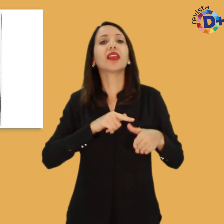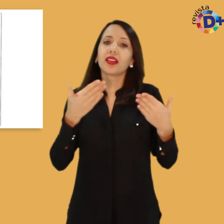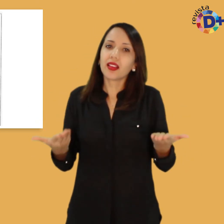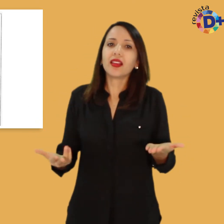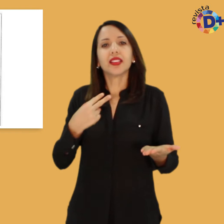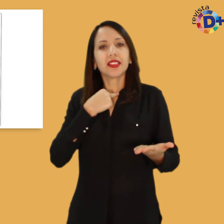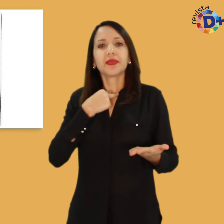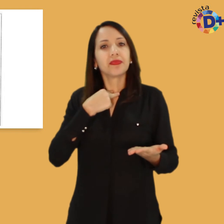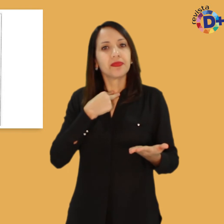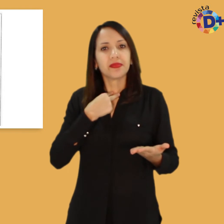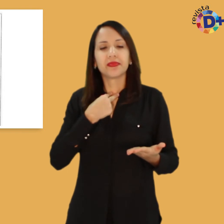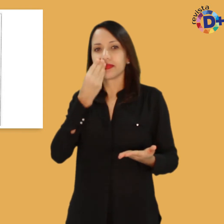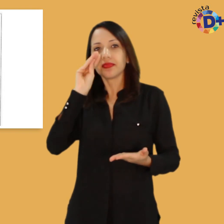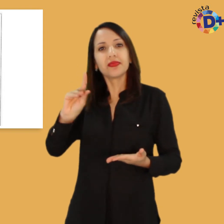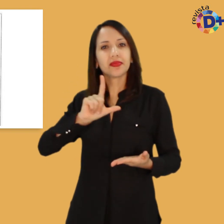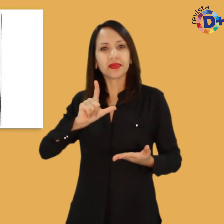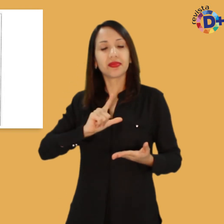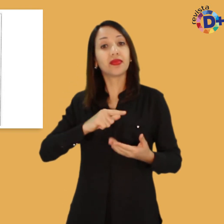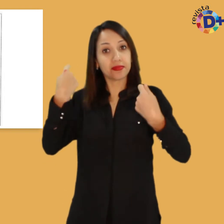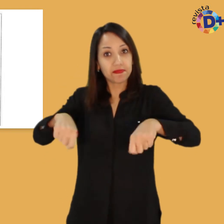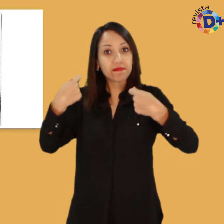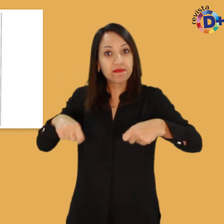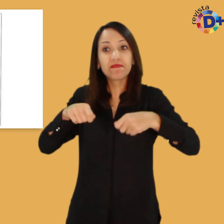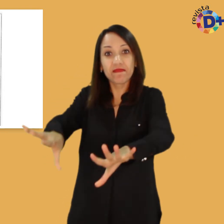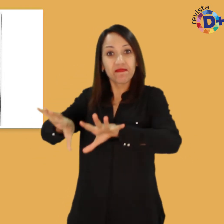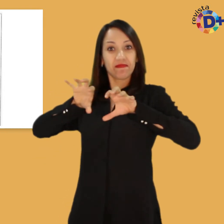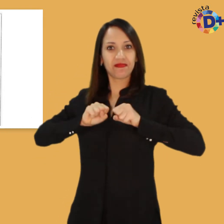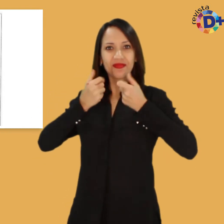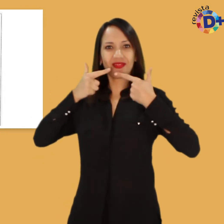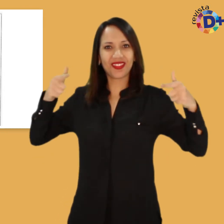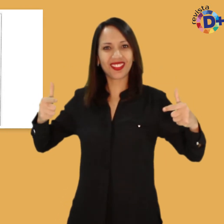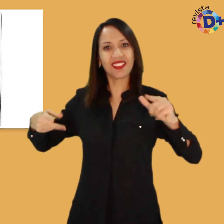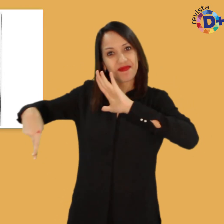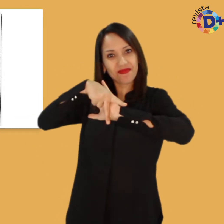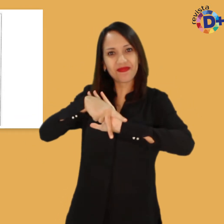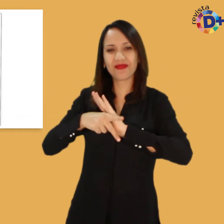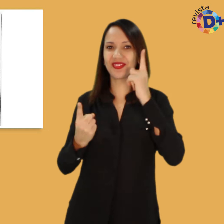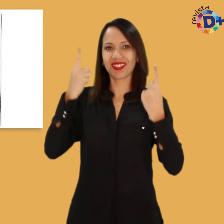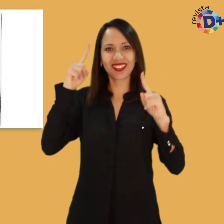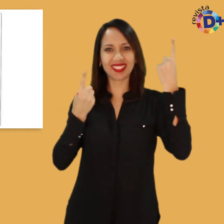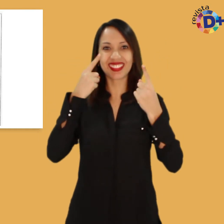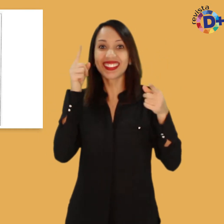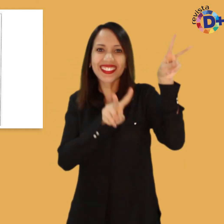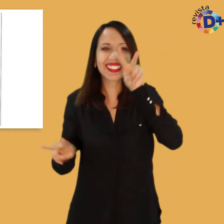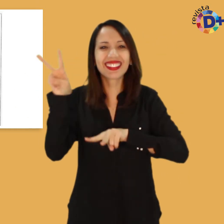a necessidade de aquisição de um sistema linguístico próprio, gestual-visual, acarreta consequências de